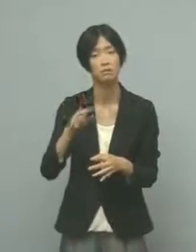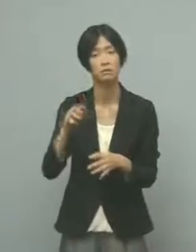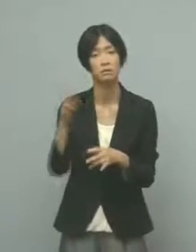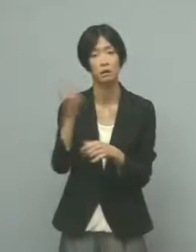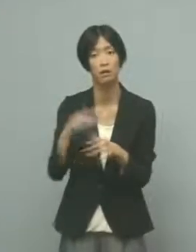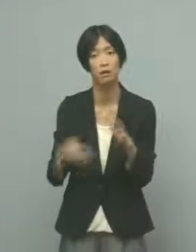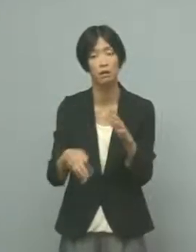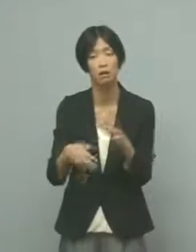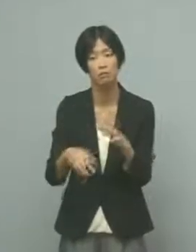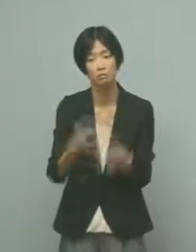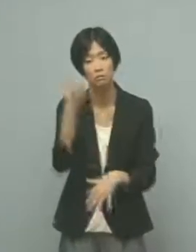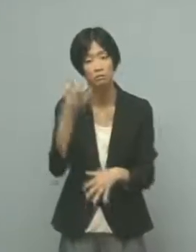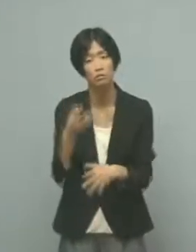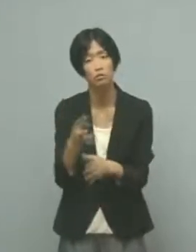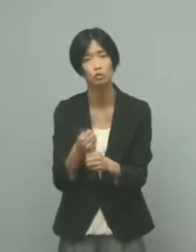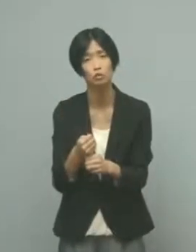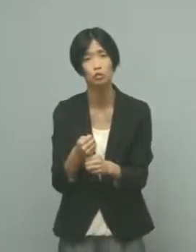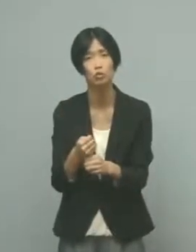来るかわからない